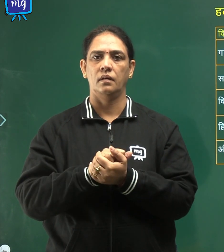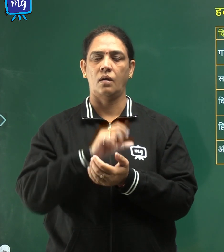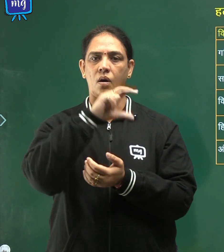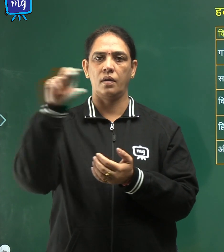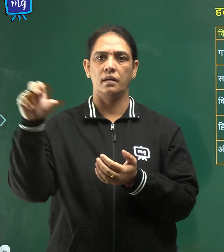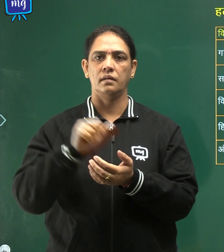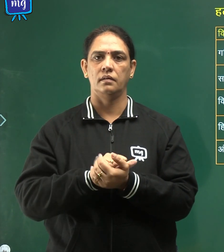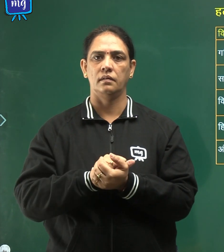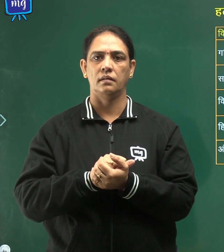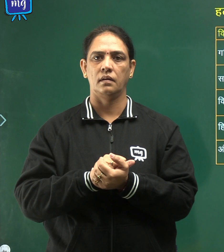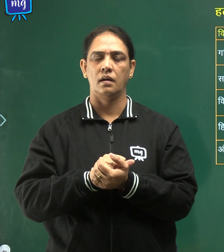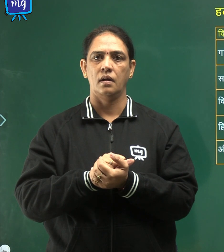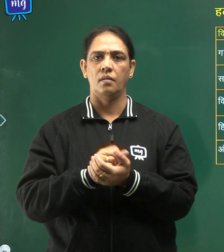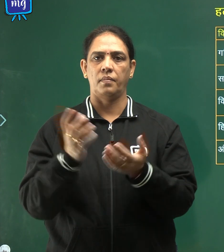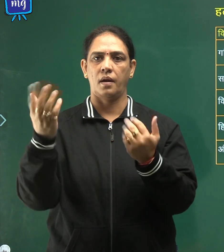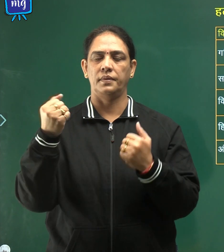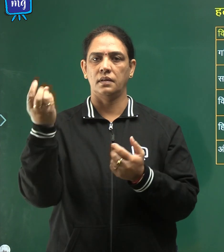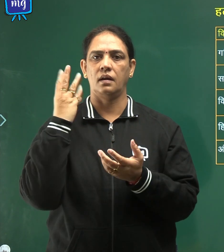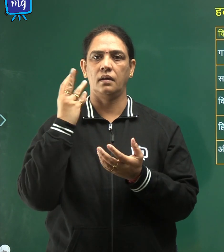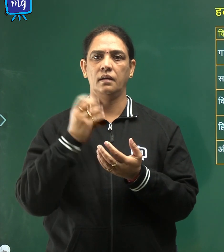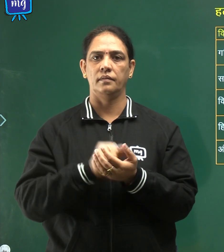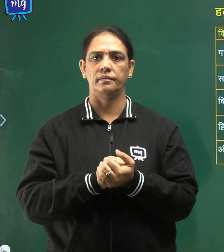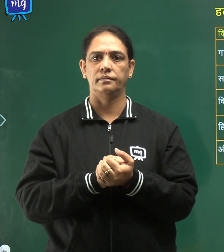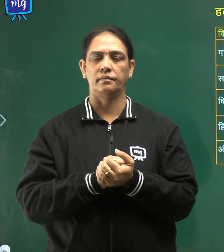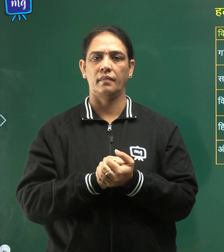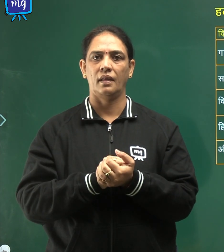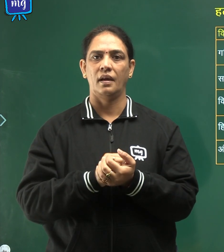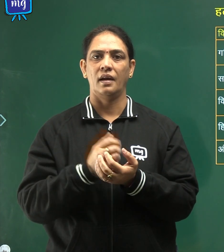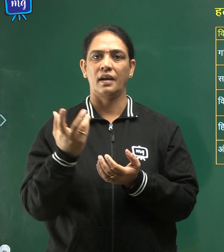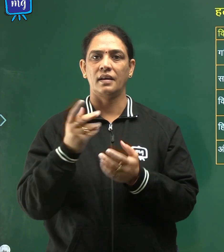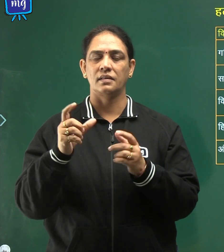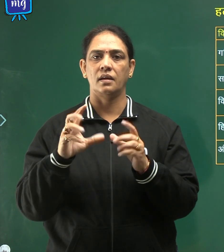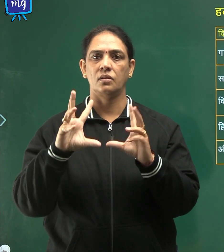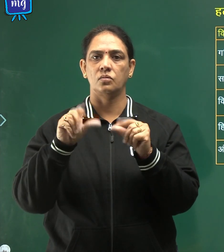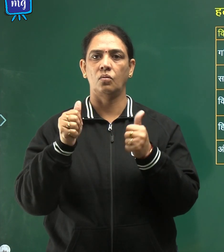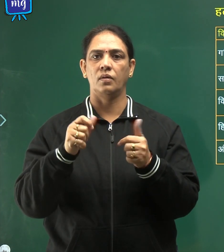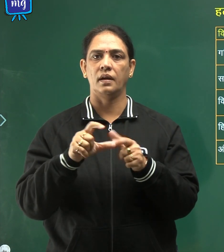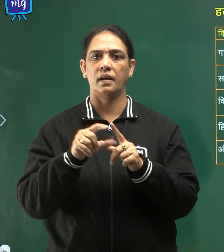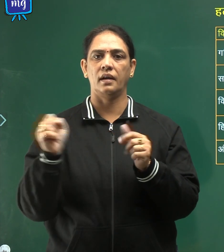और प्राप्त अंक कैसे निकालेंगे।